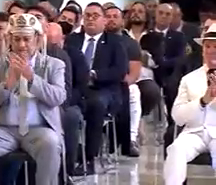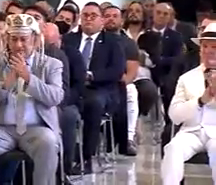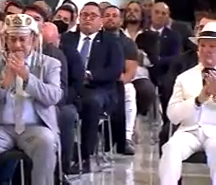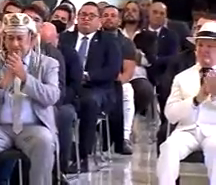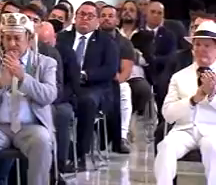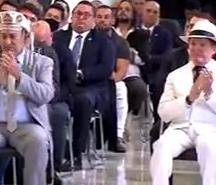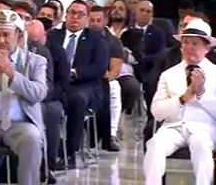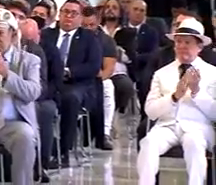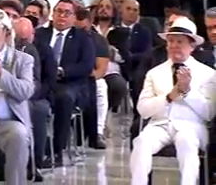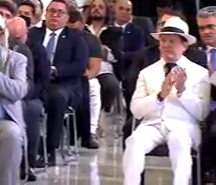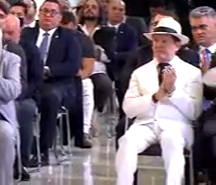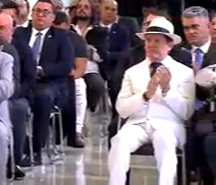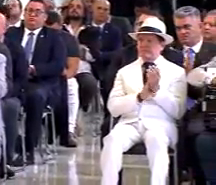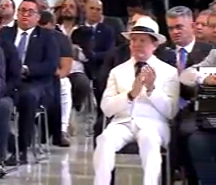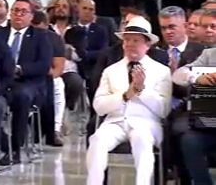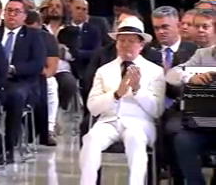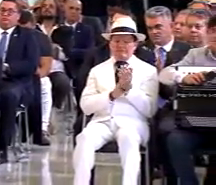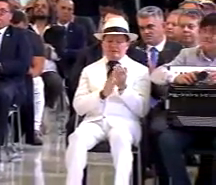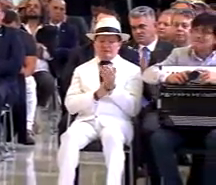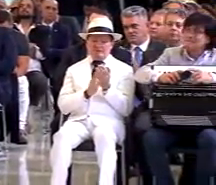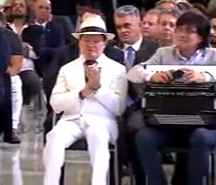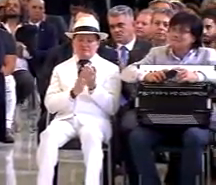E aí